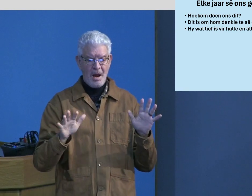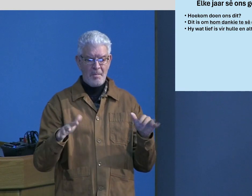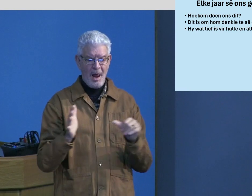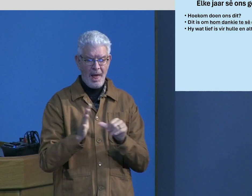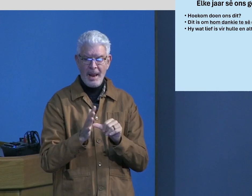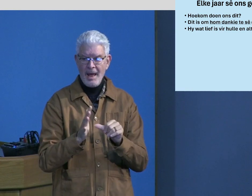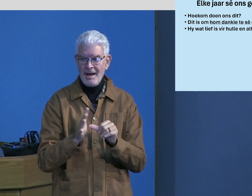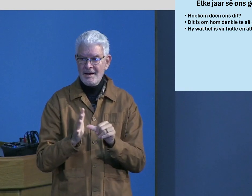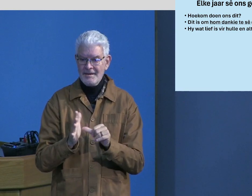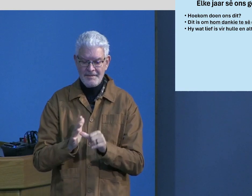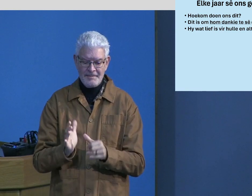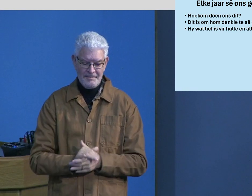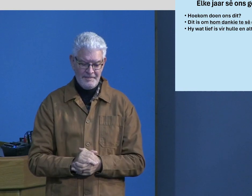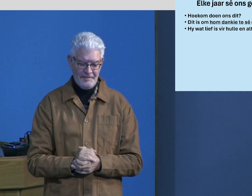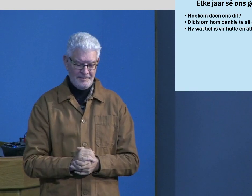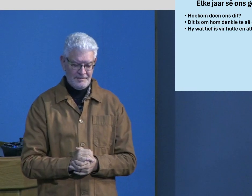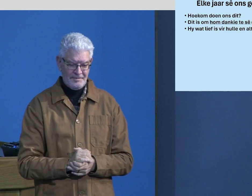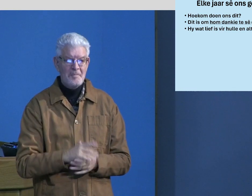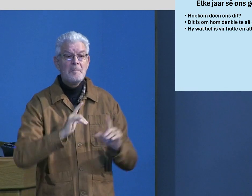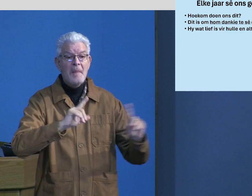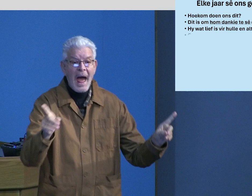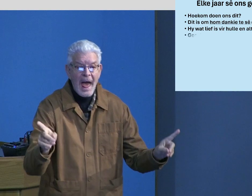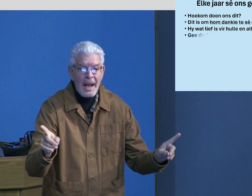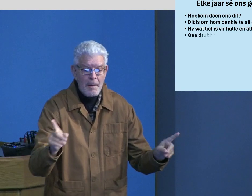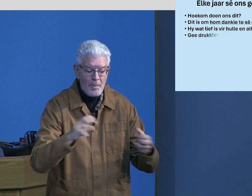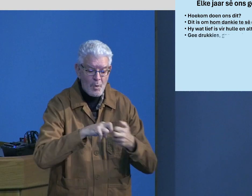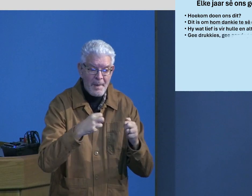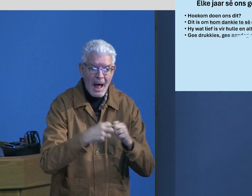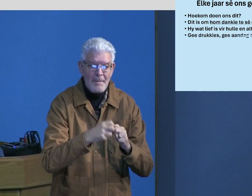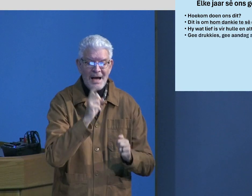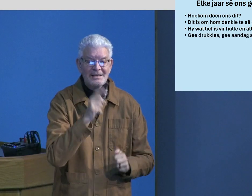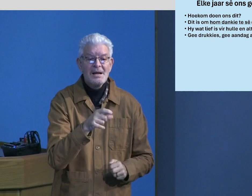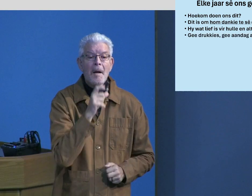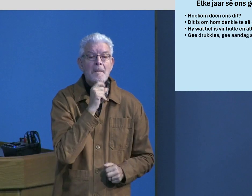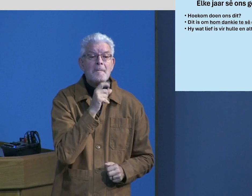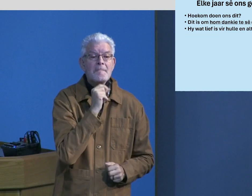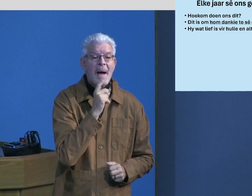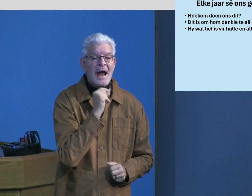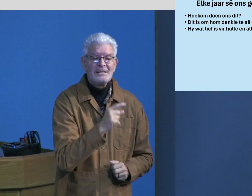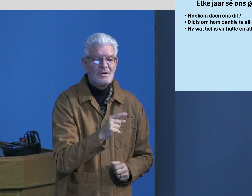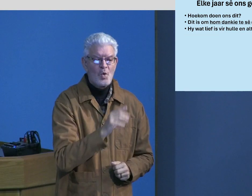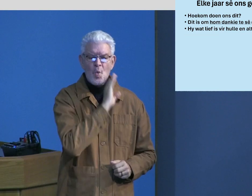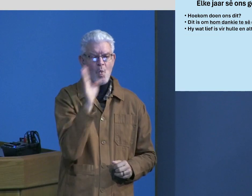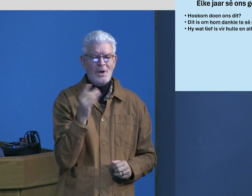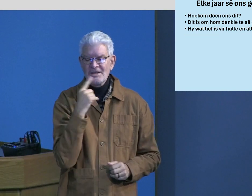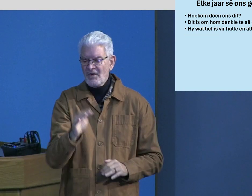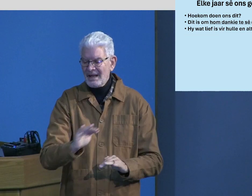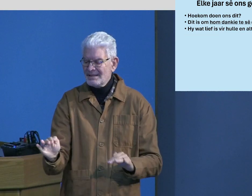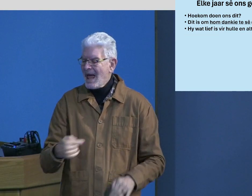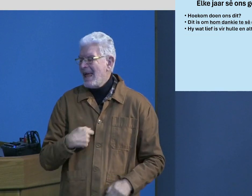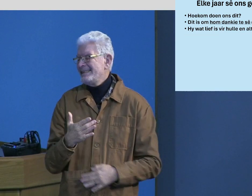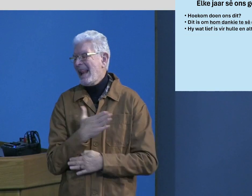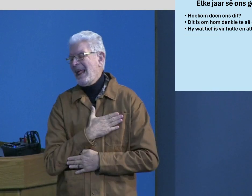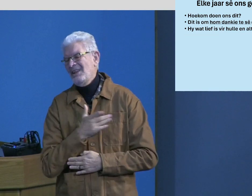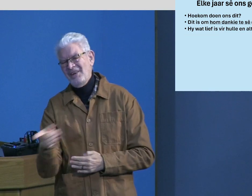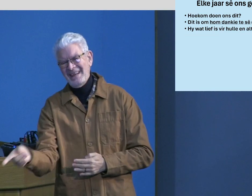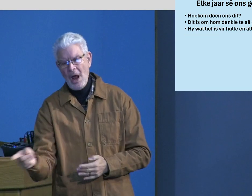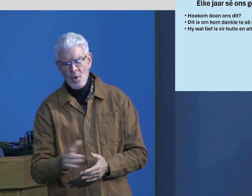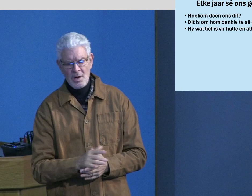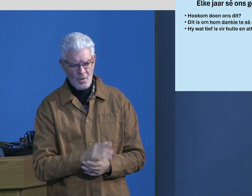baie belangrike verhouding wat daar moet wees. Maar die probleem is net, mans sê nie sommer